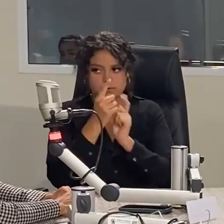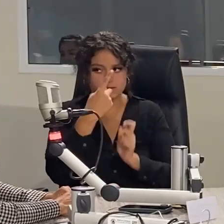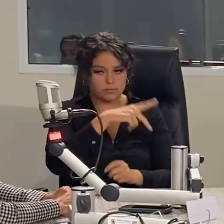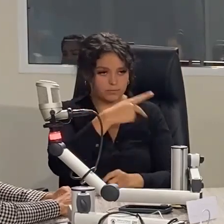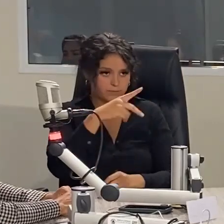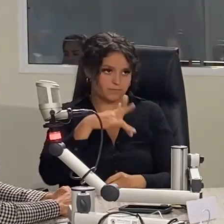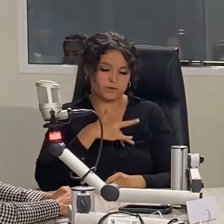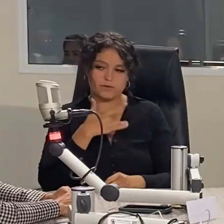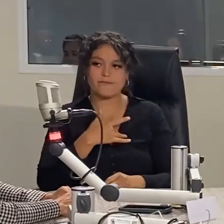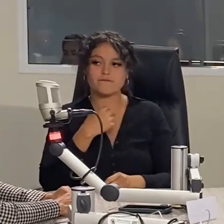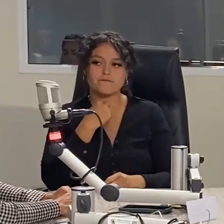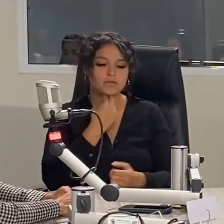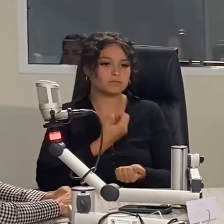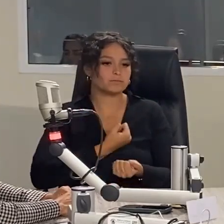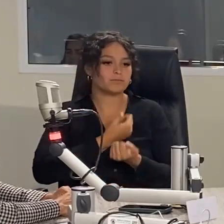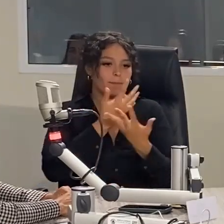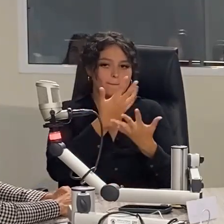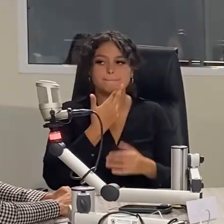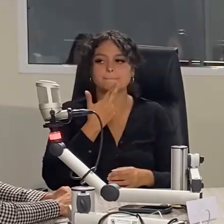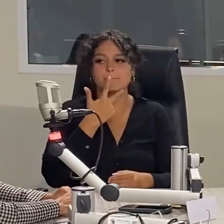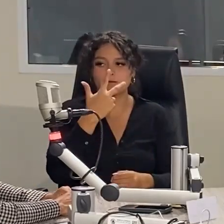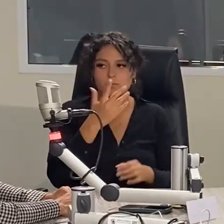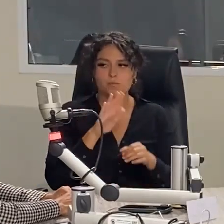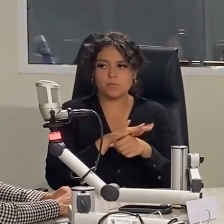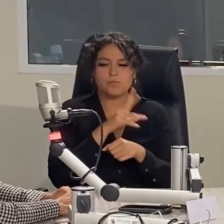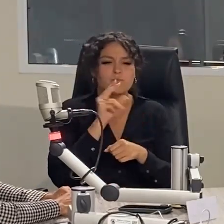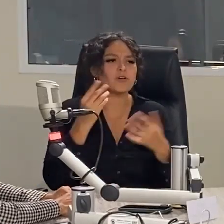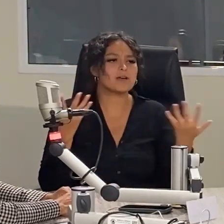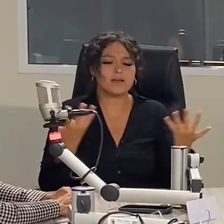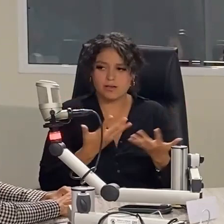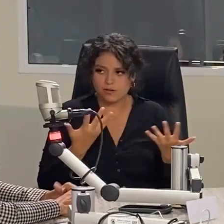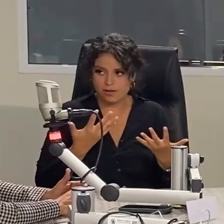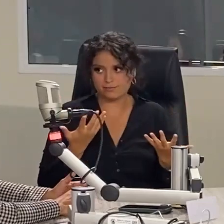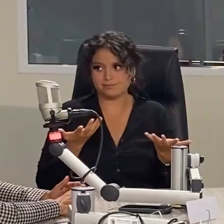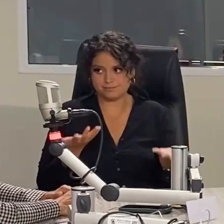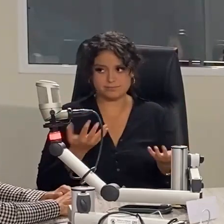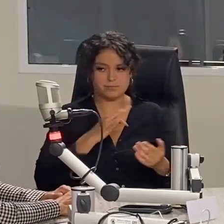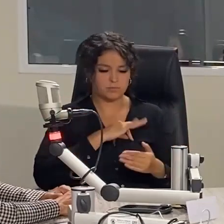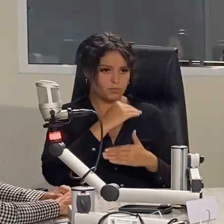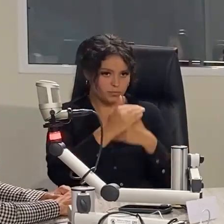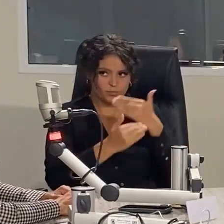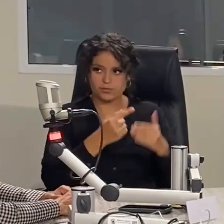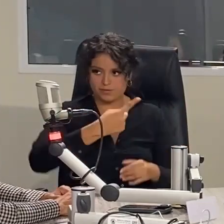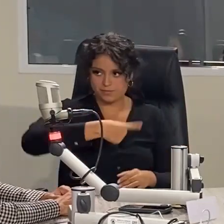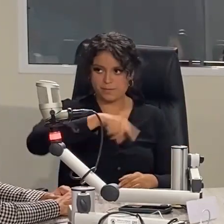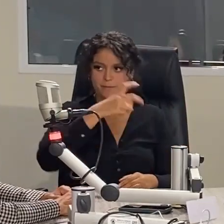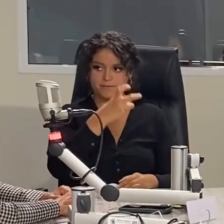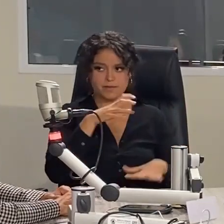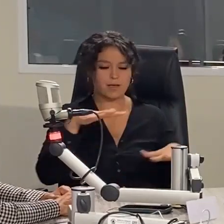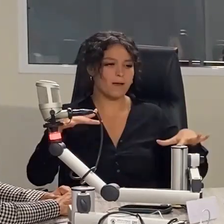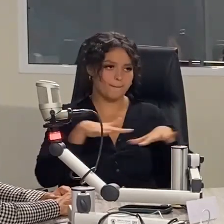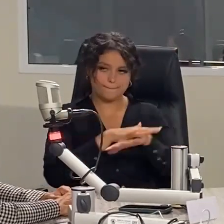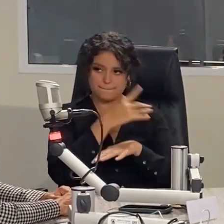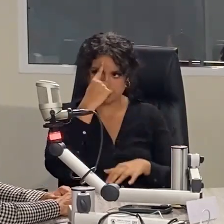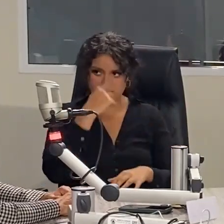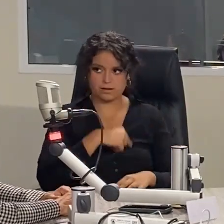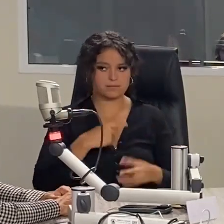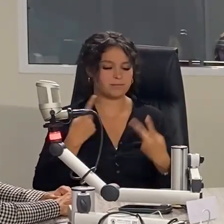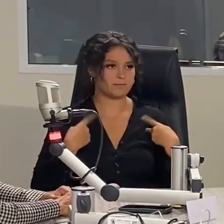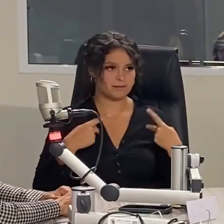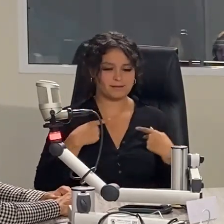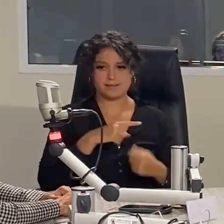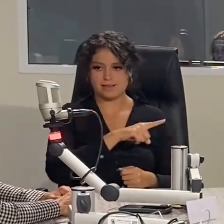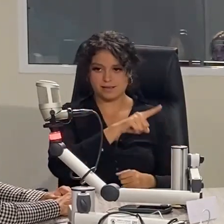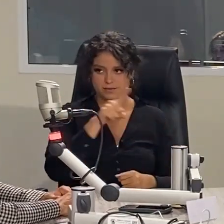en la bolsa. Y mejor, ¿por qué no hacer que esto cambie, para que este día que